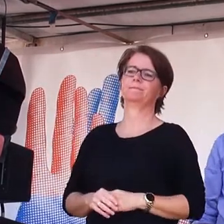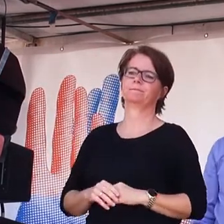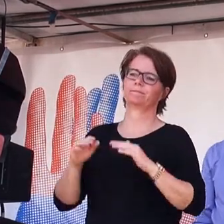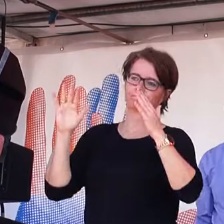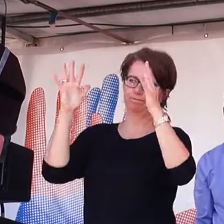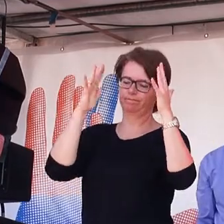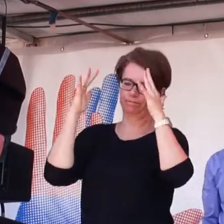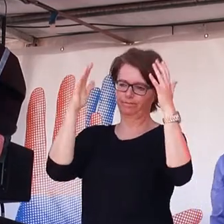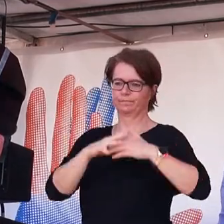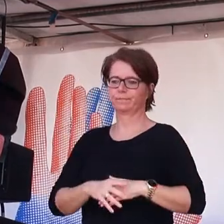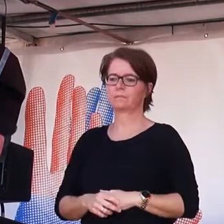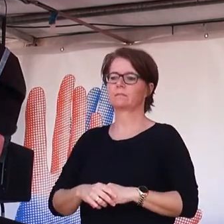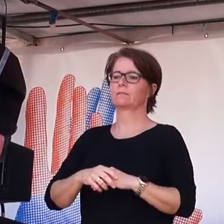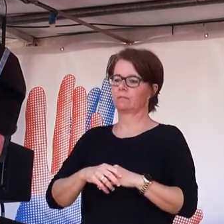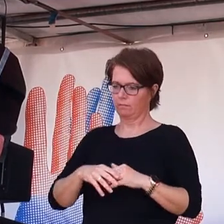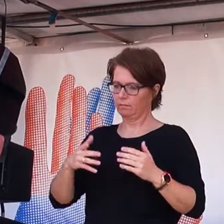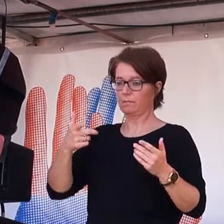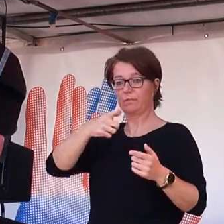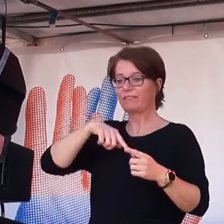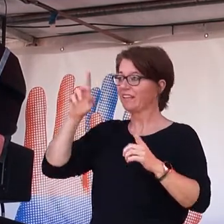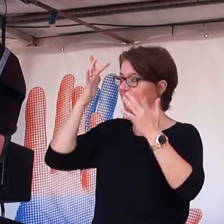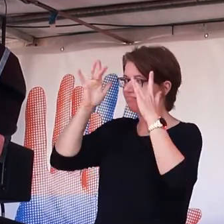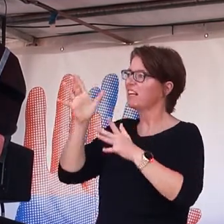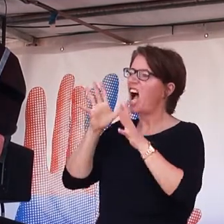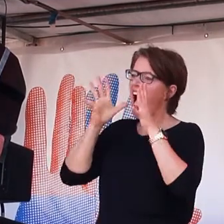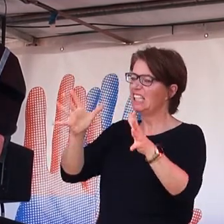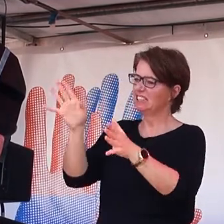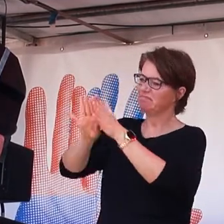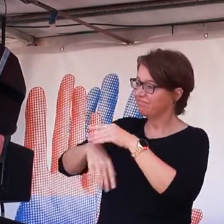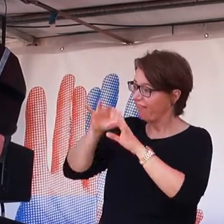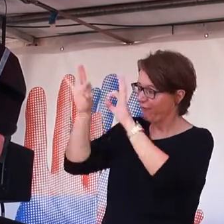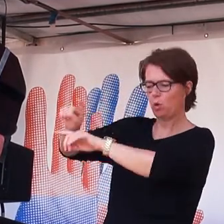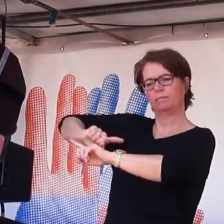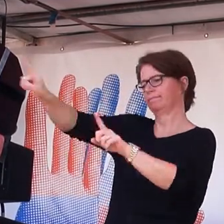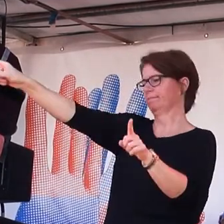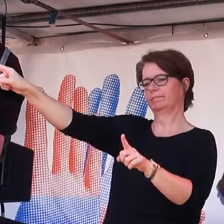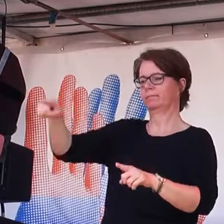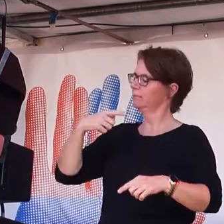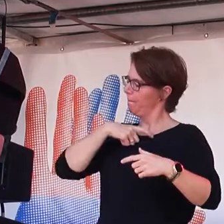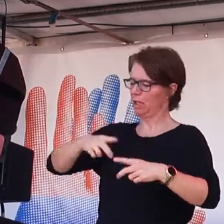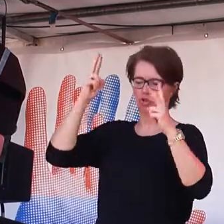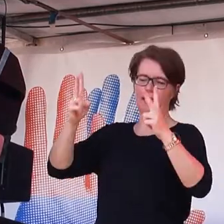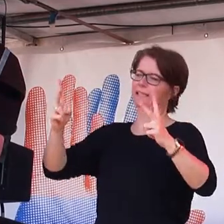Keine Chance dem Hass, gebt der Liebe eine Chance. Liebe ist ein Menschenrecht.